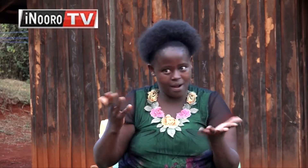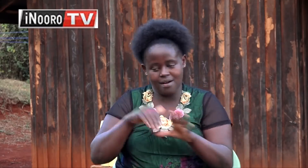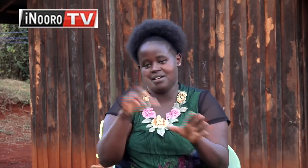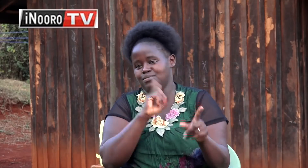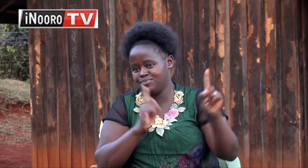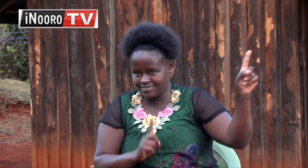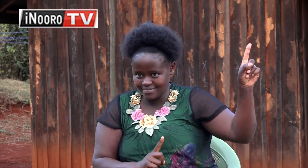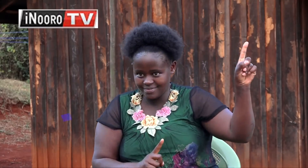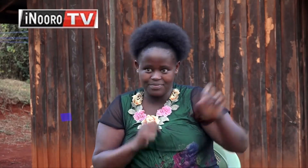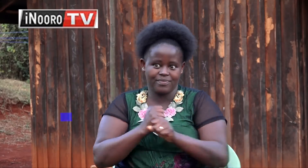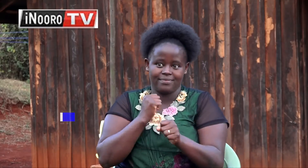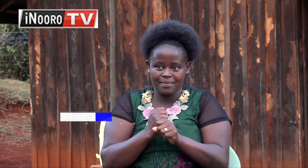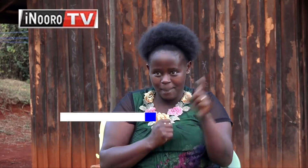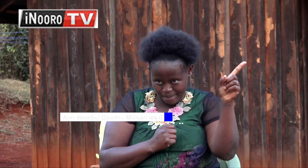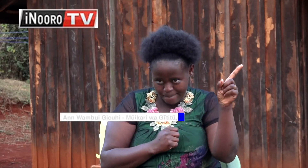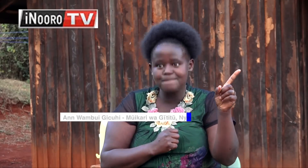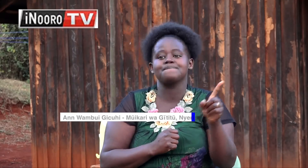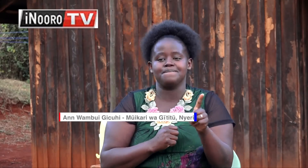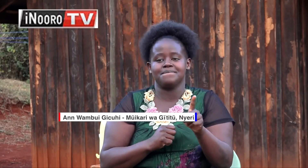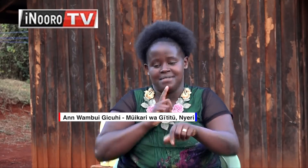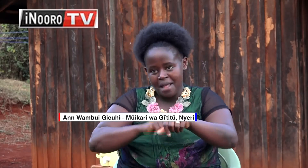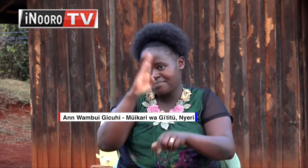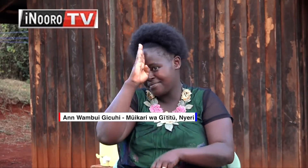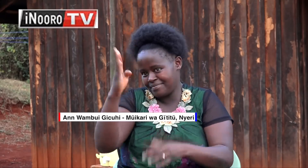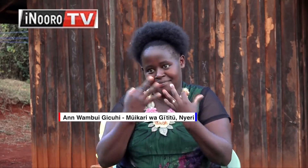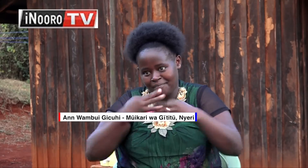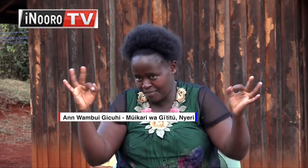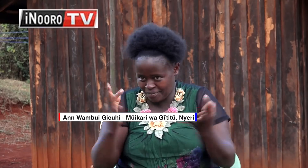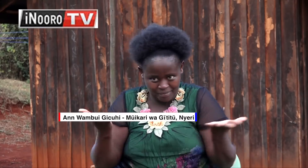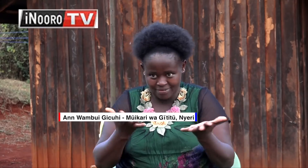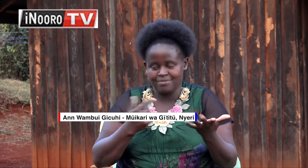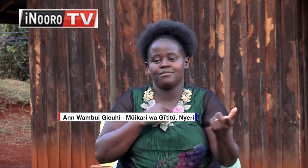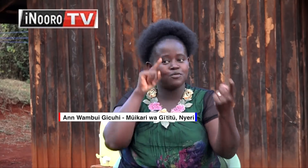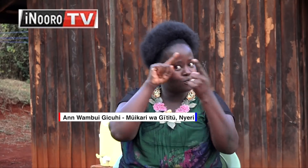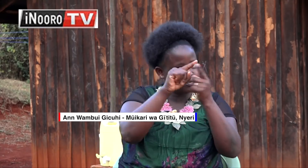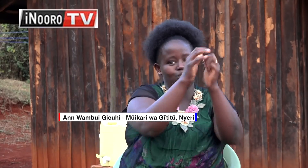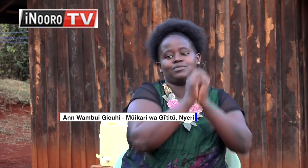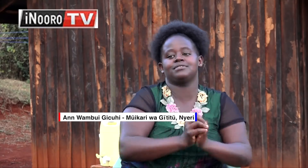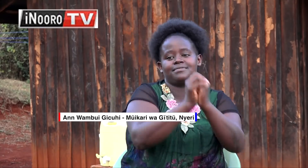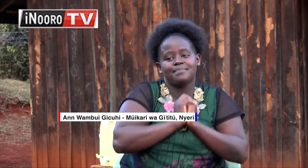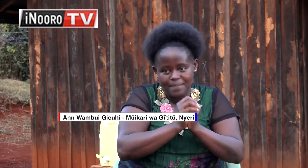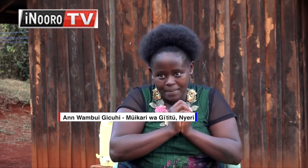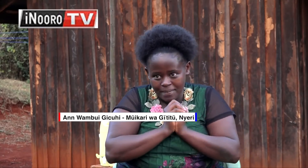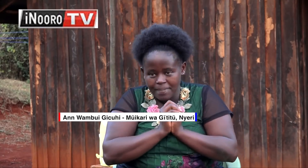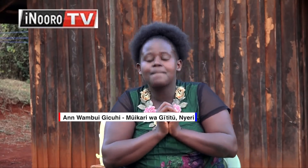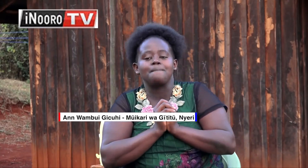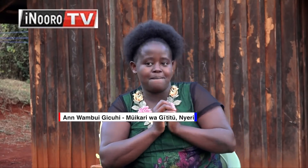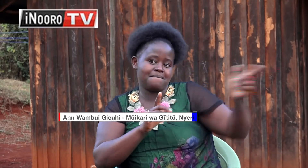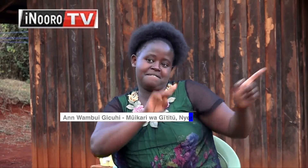nake 2015 Nairobi ngiruta wira muthenya wa Sunday nirio mundu akoragwo ari free